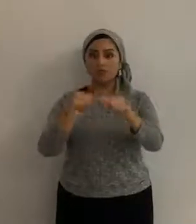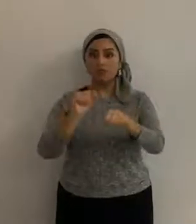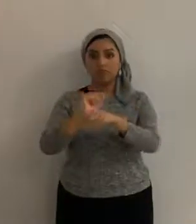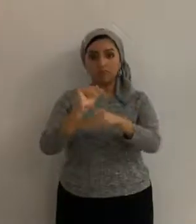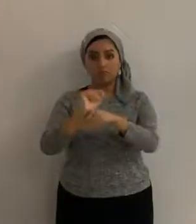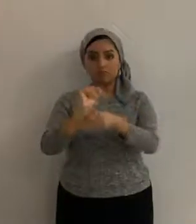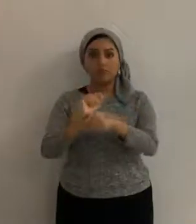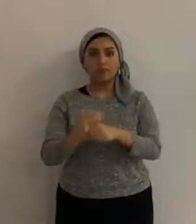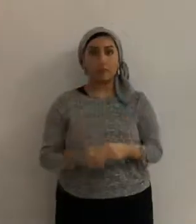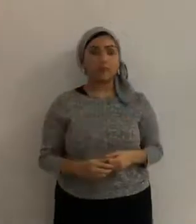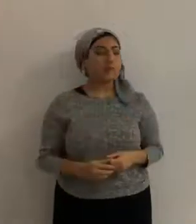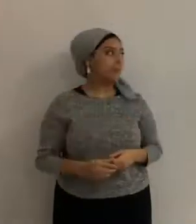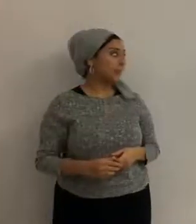Aquí podemos ver